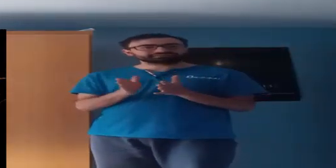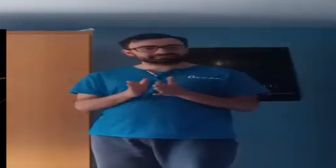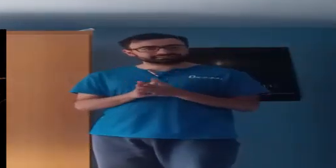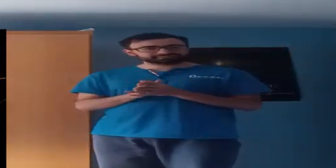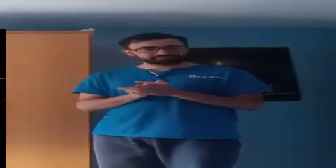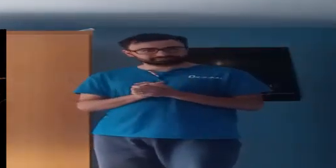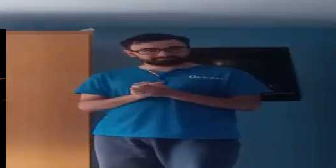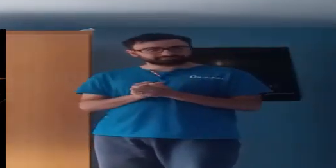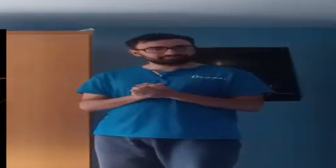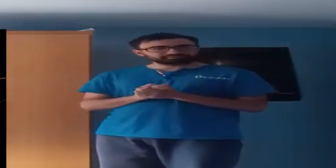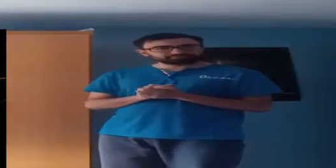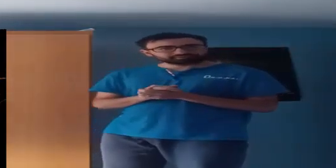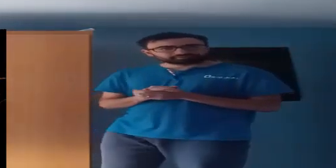Hades.